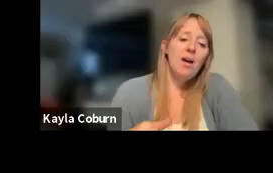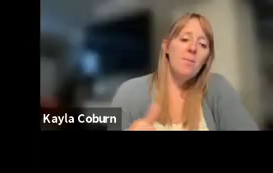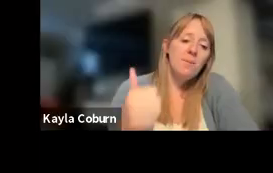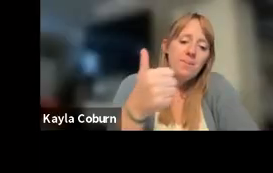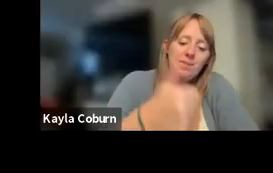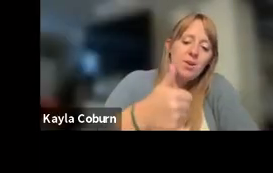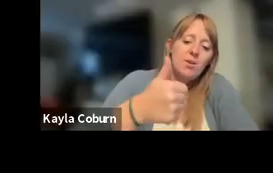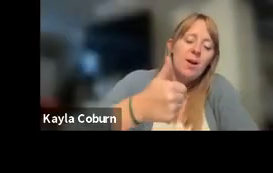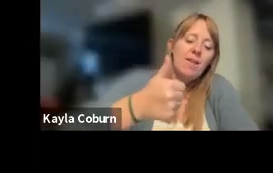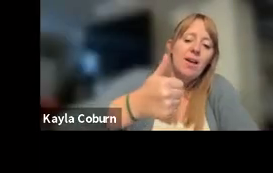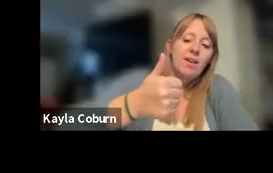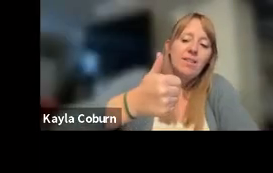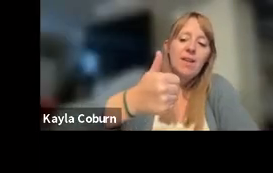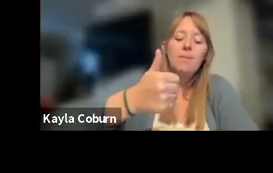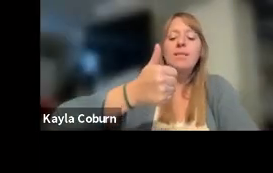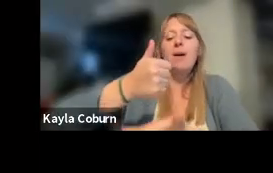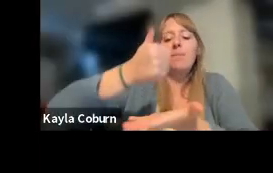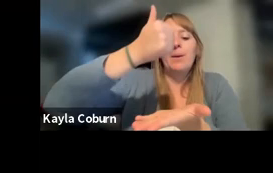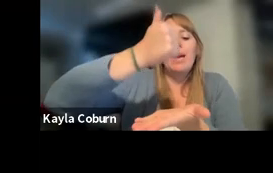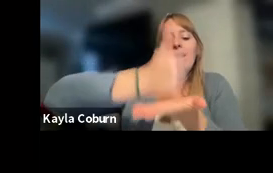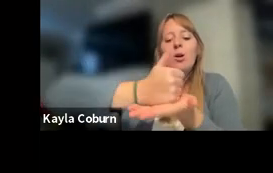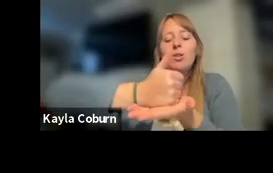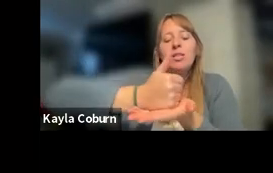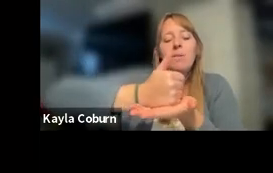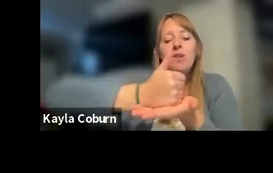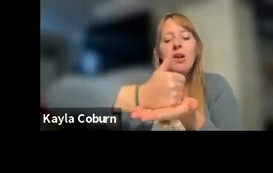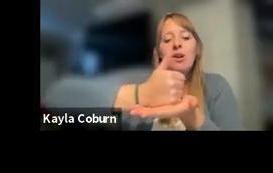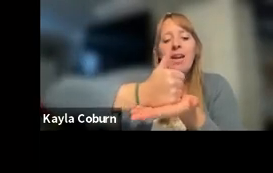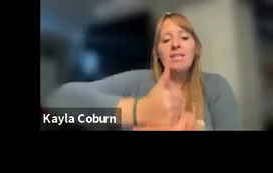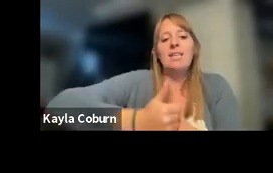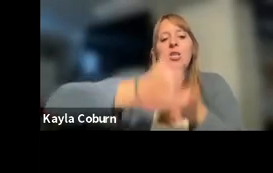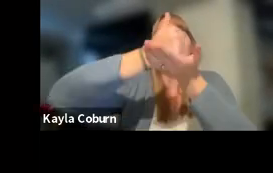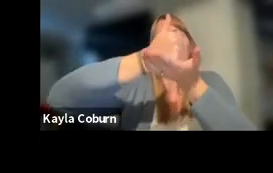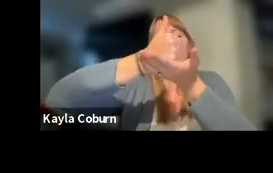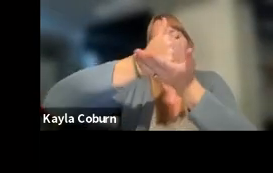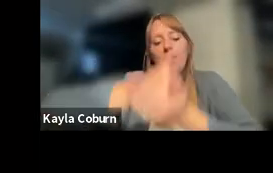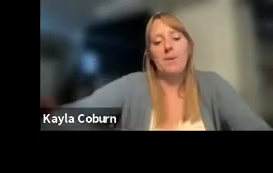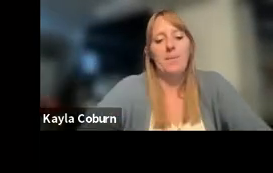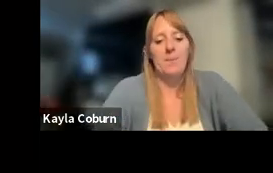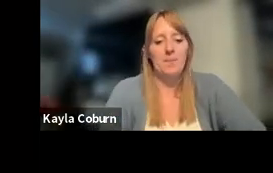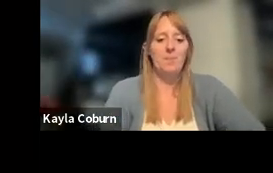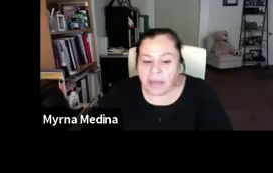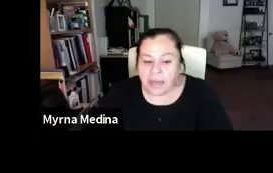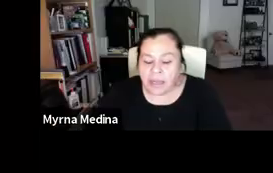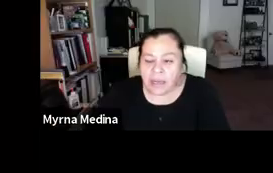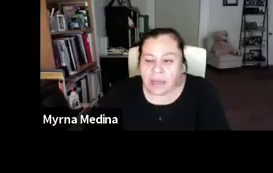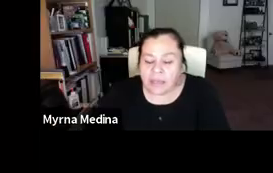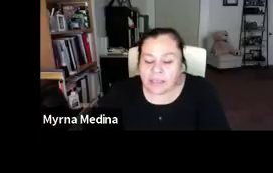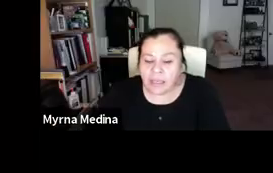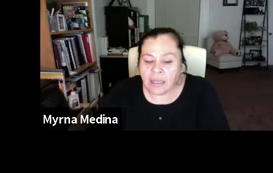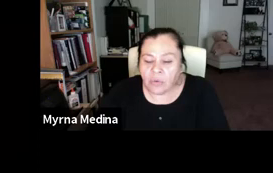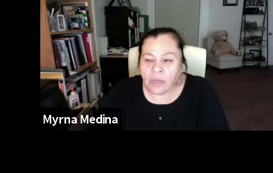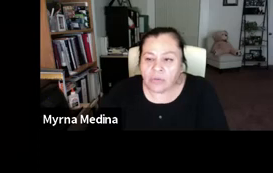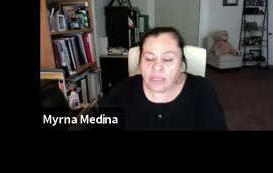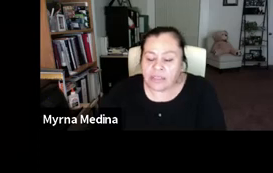For help, you have a thumbs up and it goes on top of your other hand and you push it up. Para la